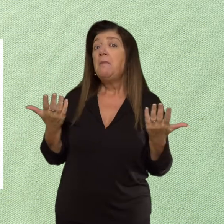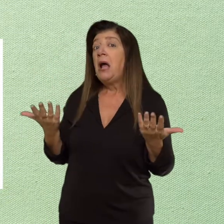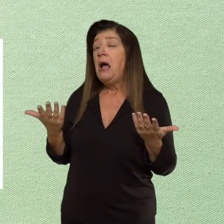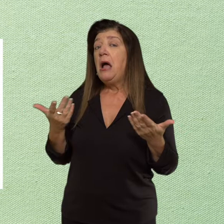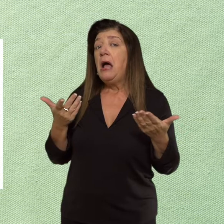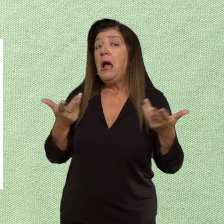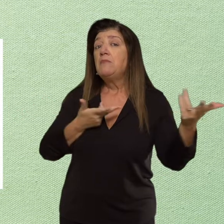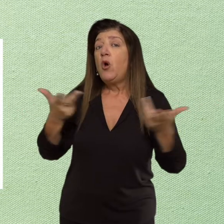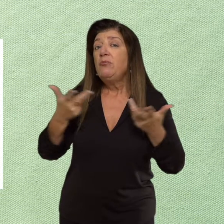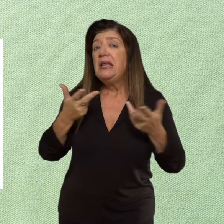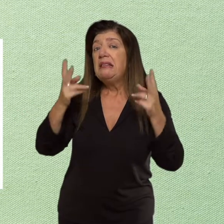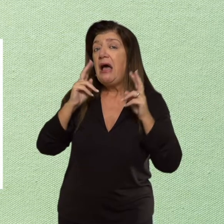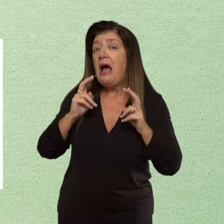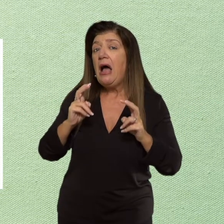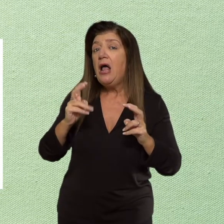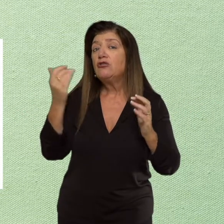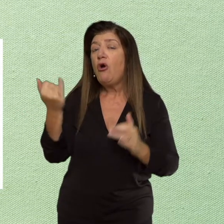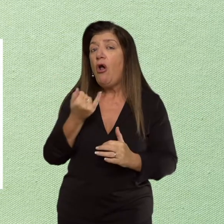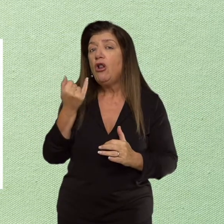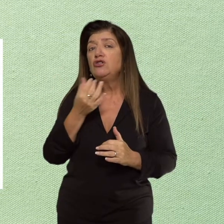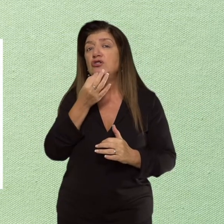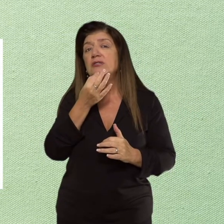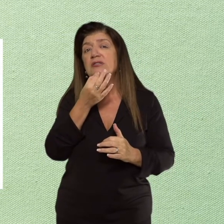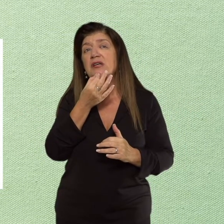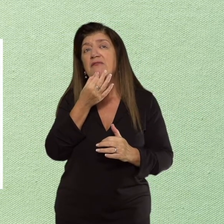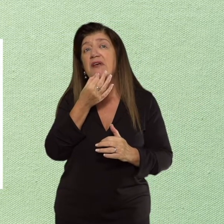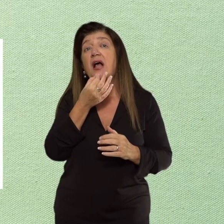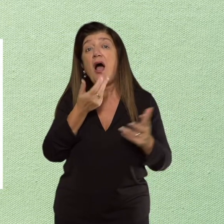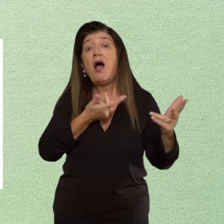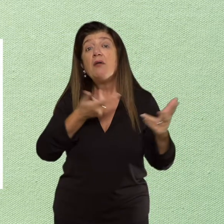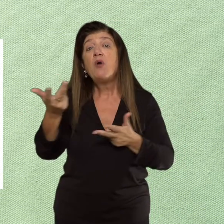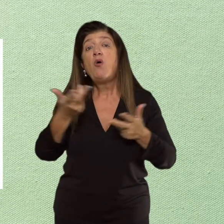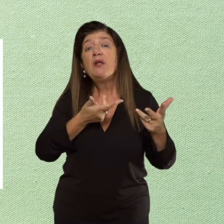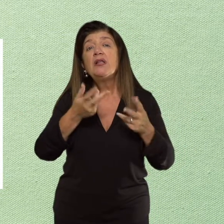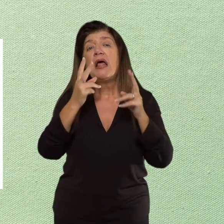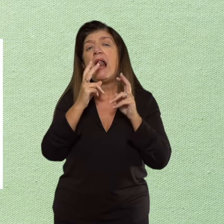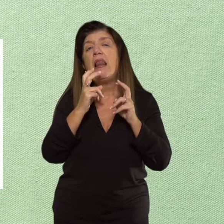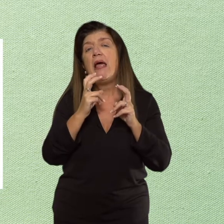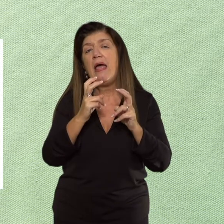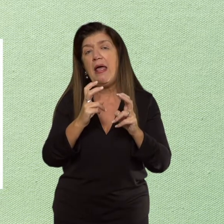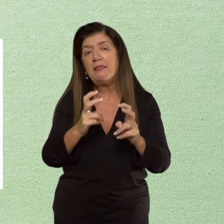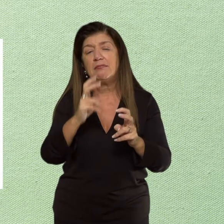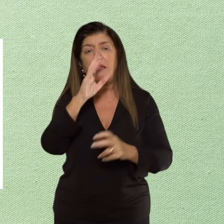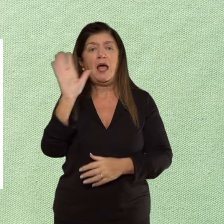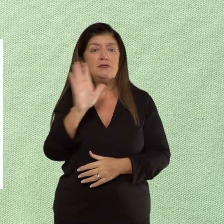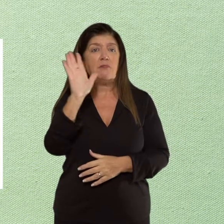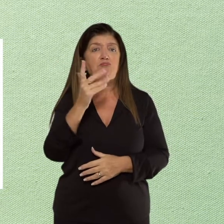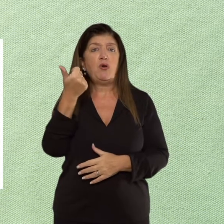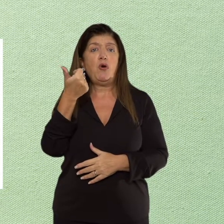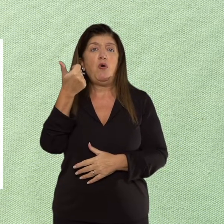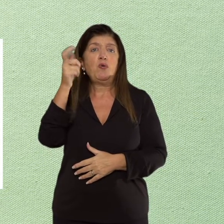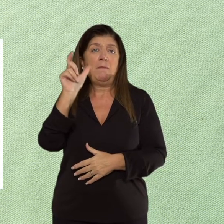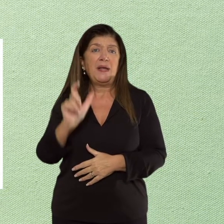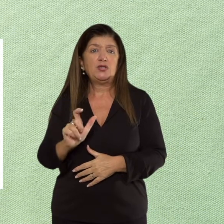come una mobilità lenta anche, nel senso può essere una mobilità di una persona